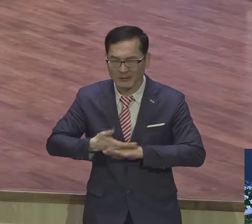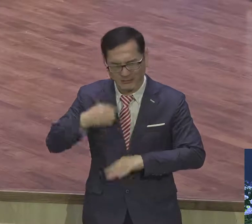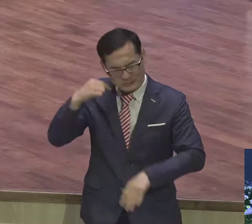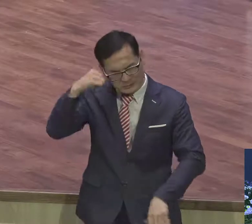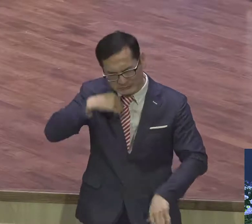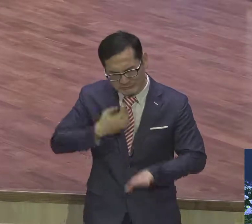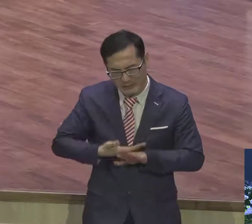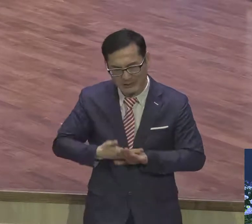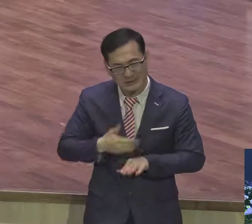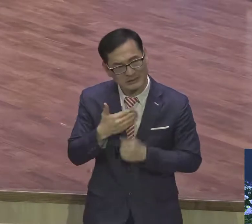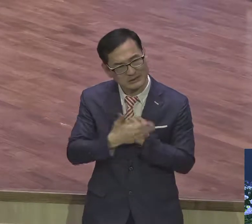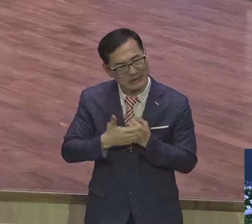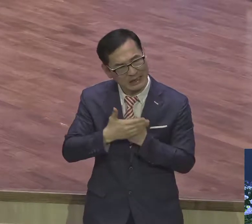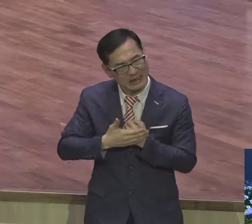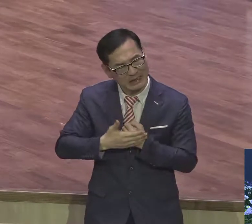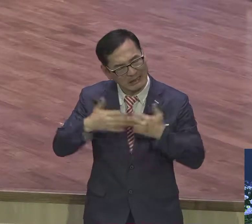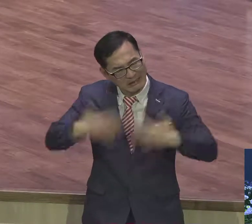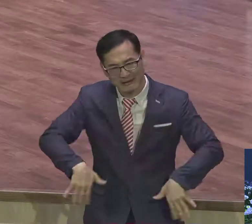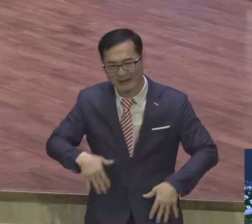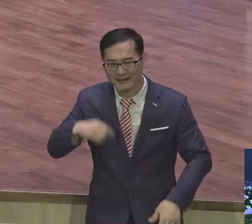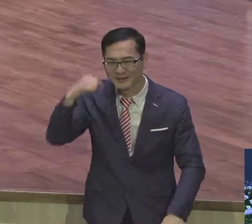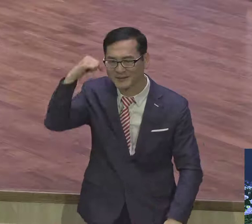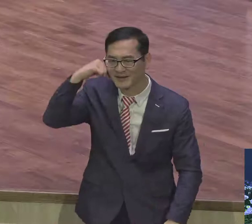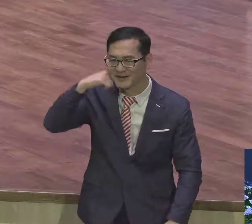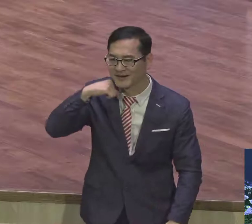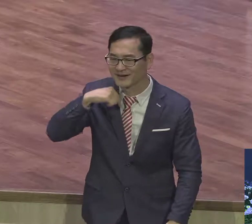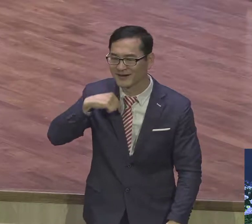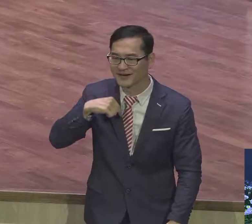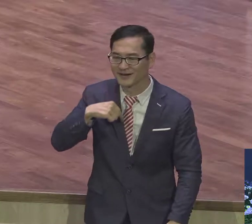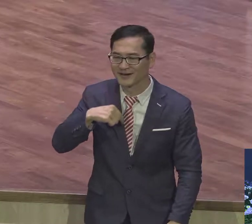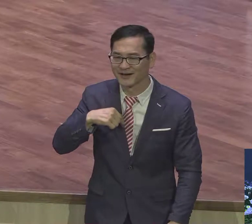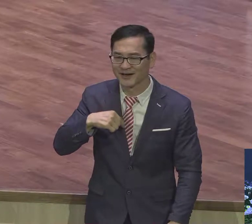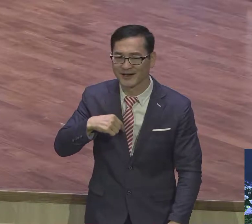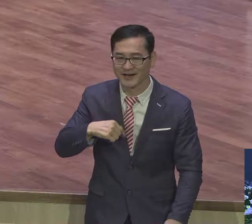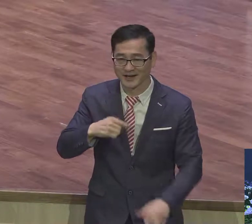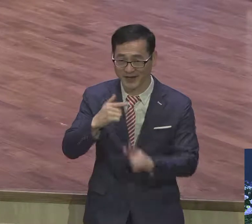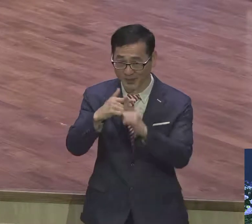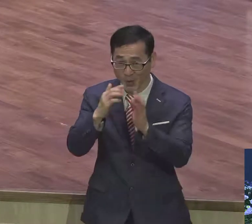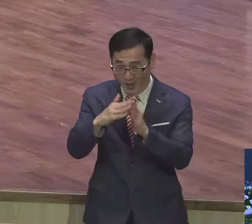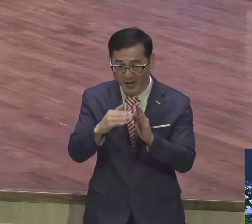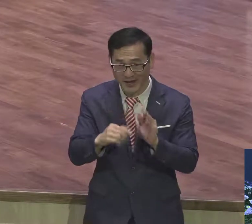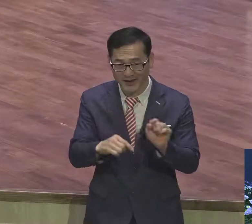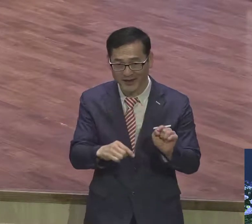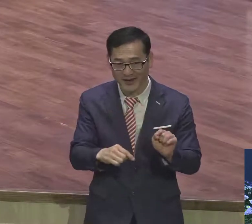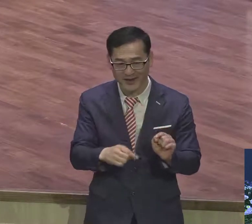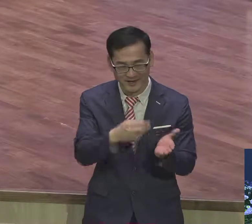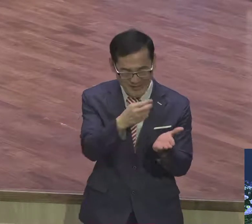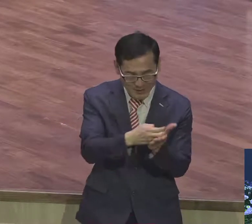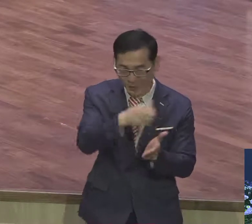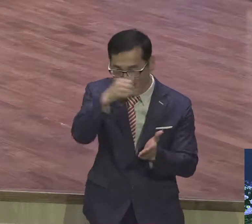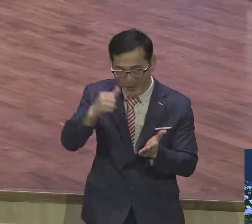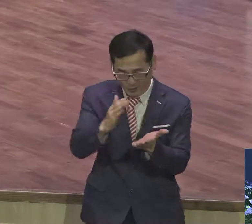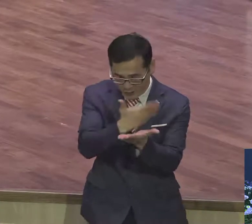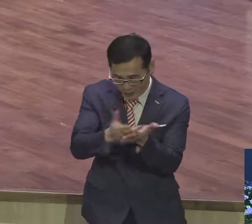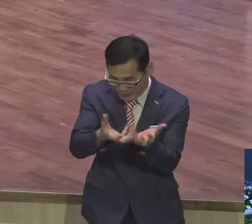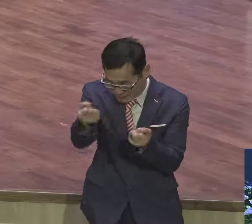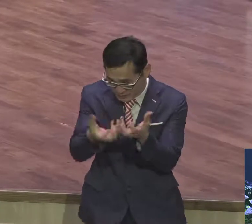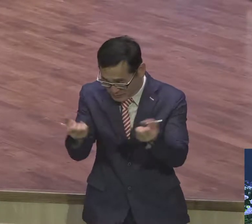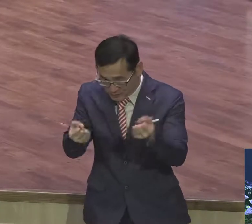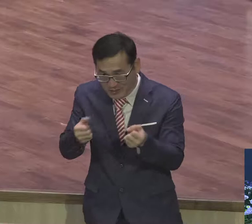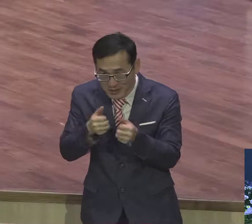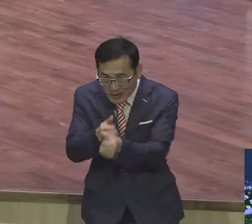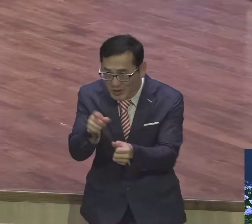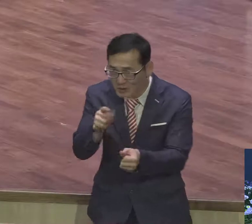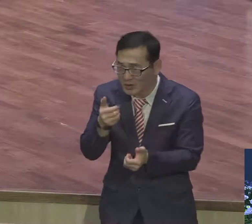틀리더래 야 사람이 말이요 어느 또 교파에서 왔느냐에 따라서 또 그렇게 걸리는 게 많이 있습니다